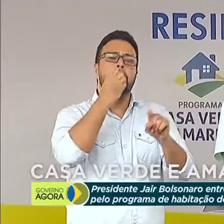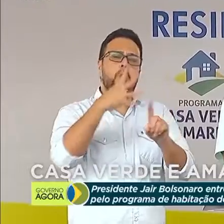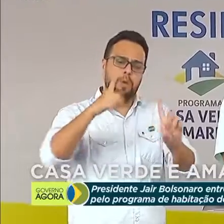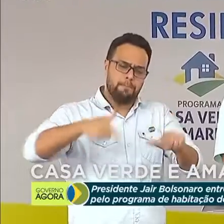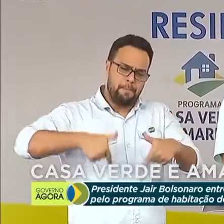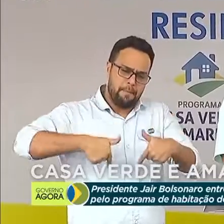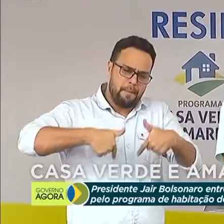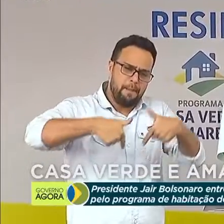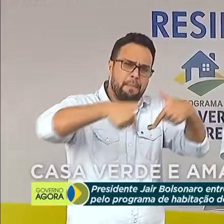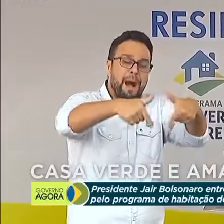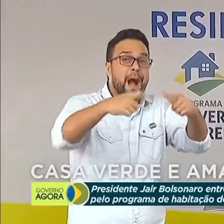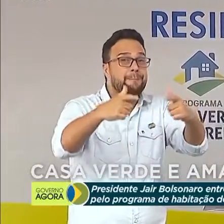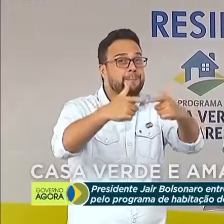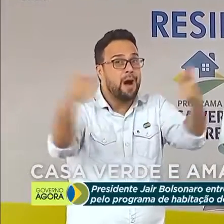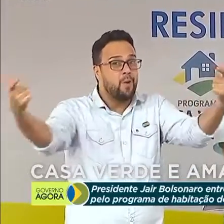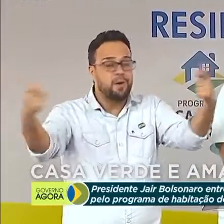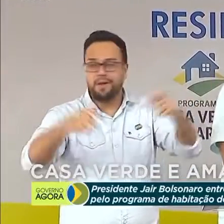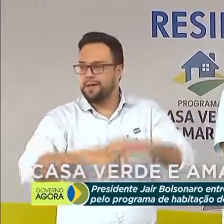coisas.